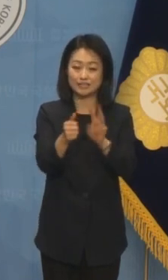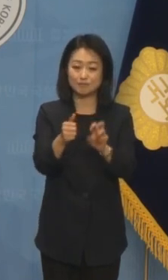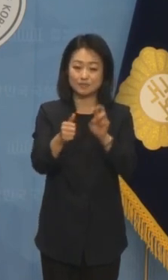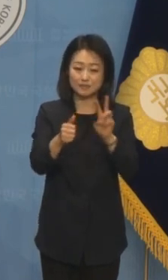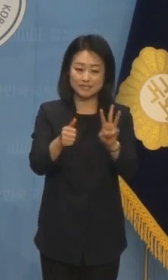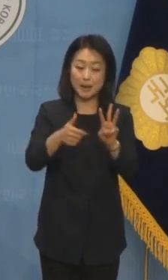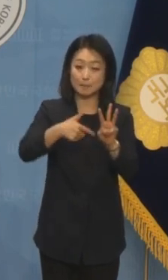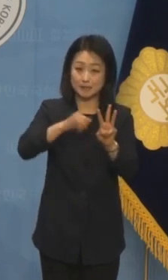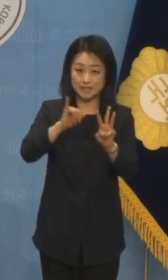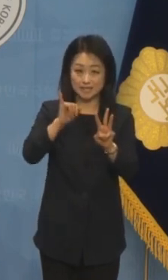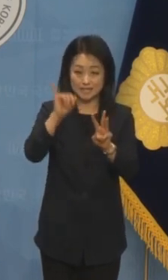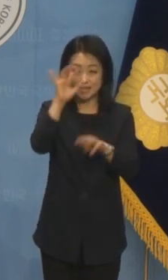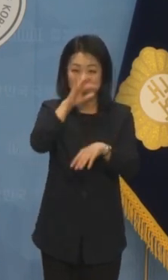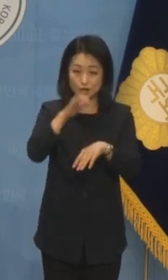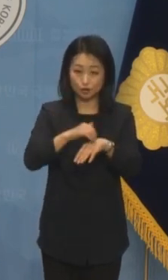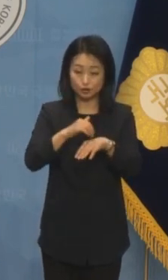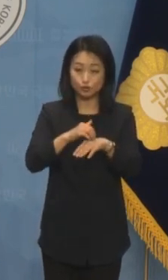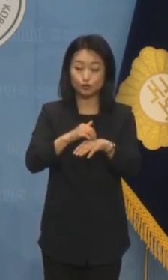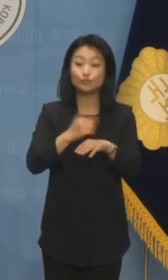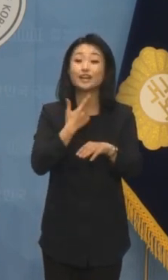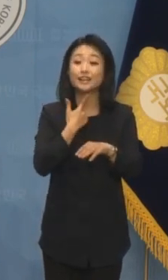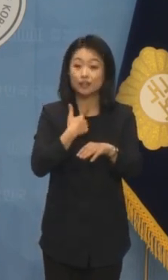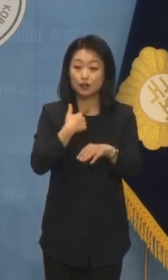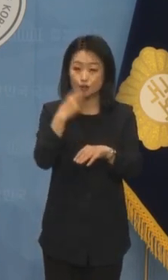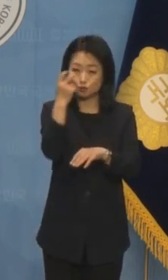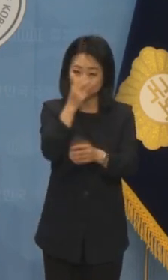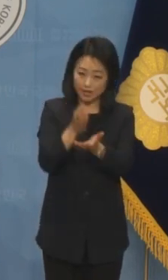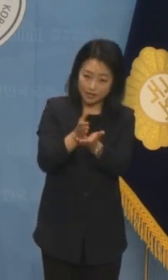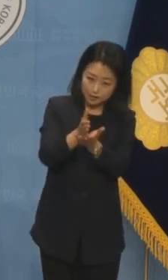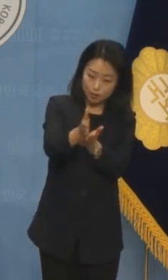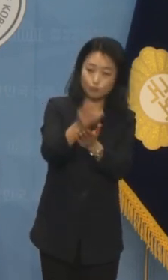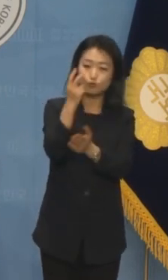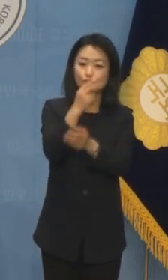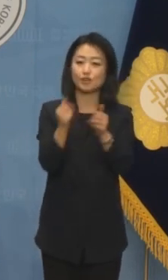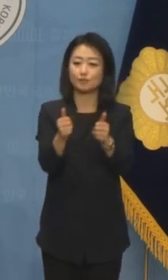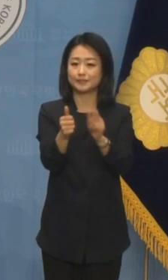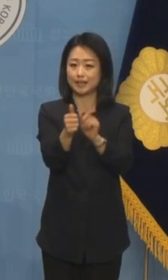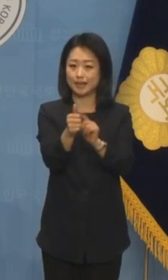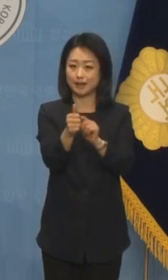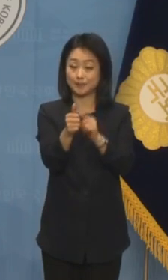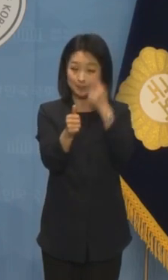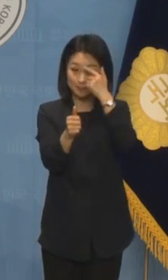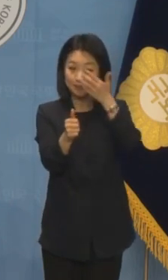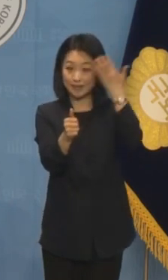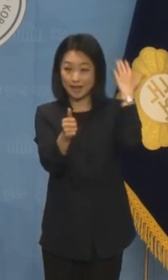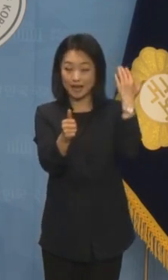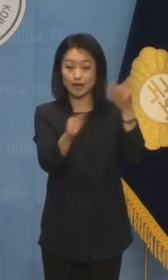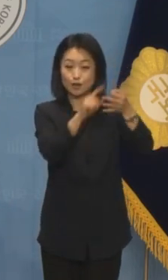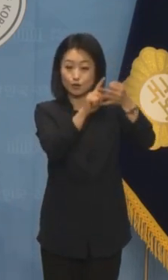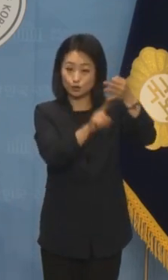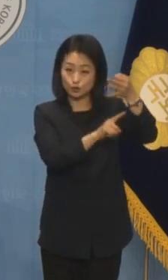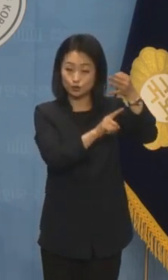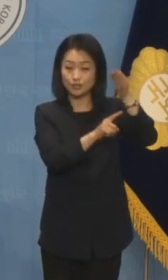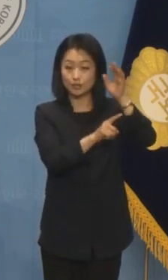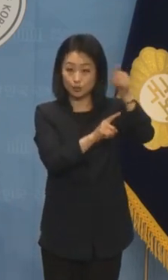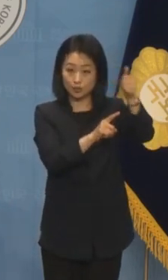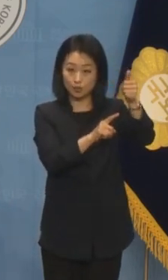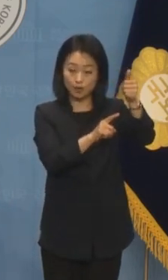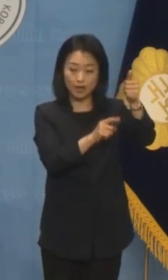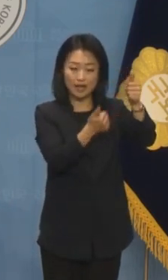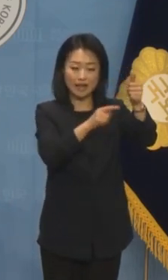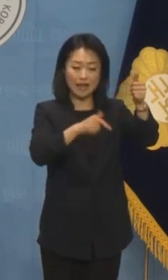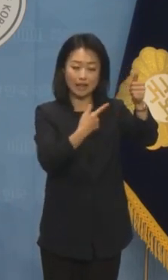33기에서 수사를 가장 잘 한다고 알려진 검사입니다. 윤석열 대통령, 한동훈 전 법무부 장관과